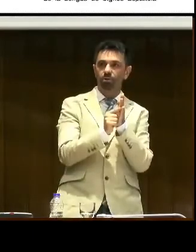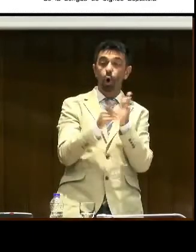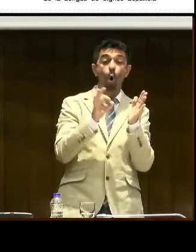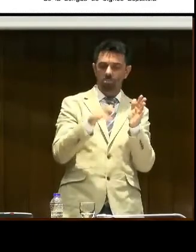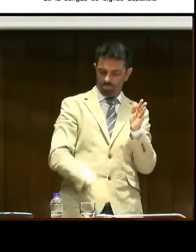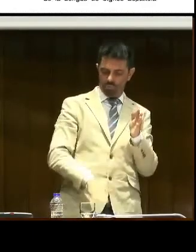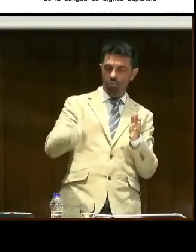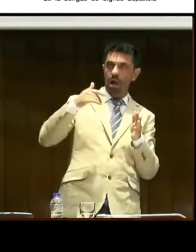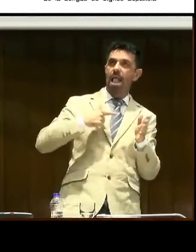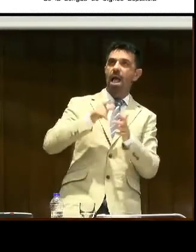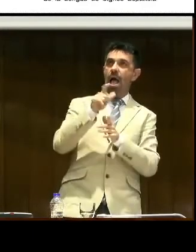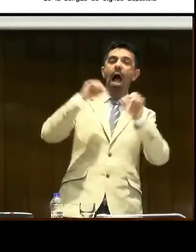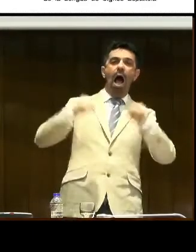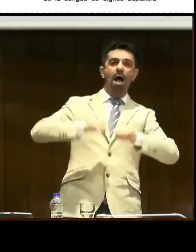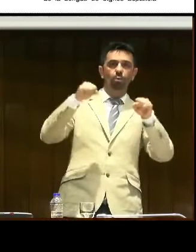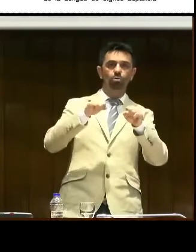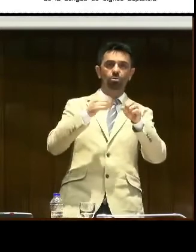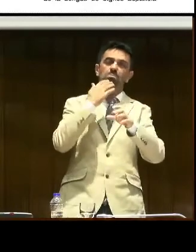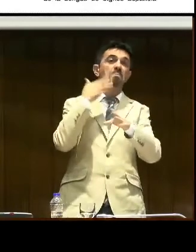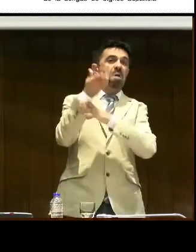asociaciones de personas sordas.